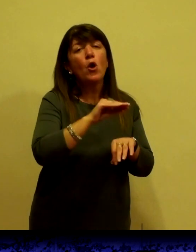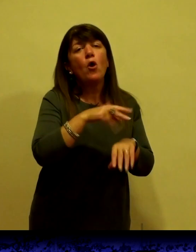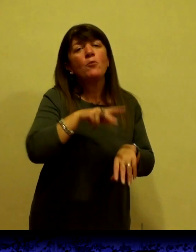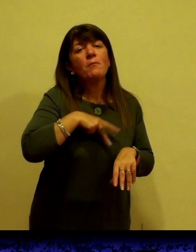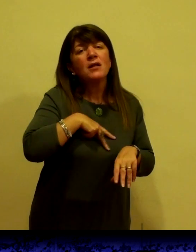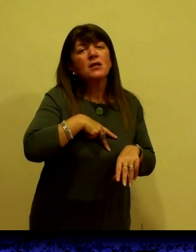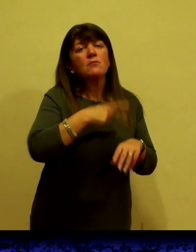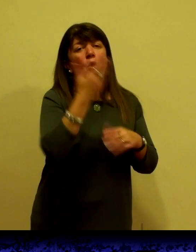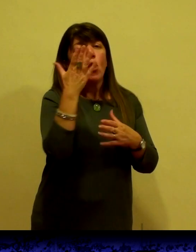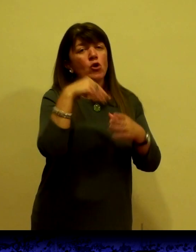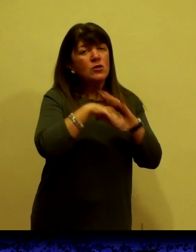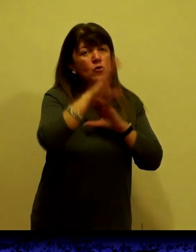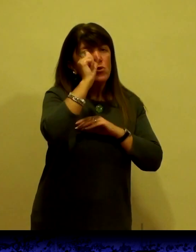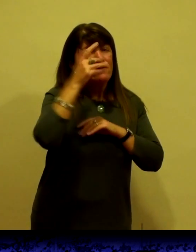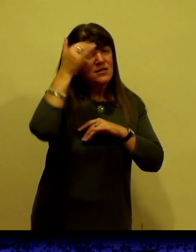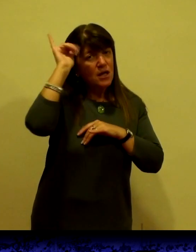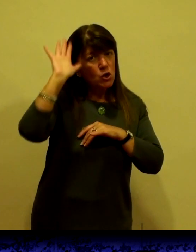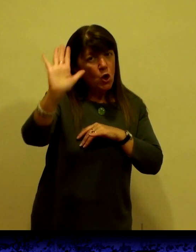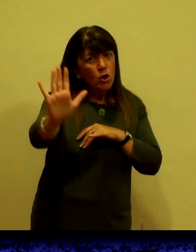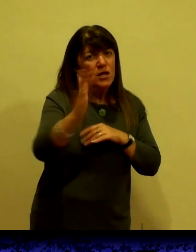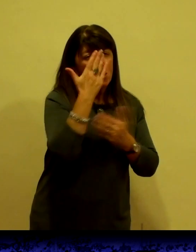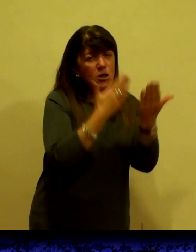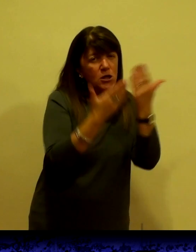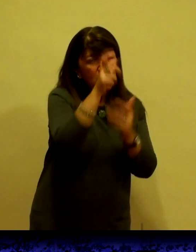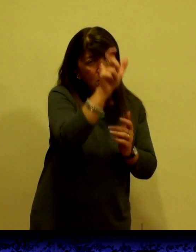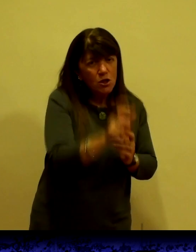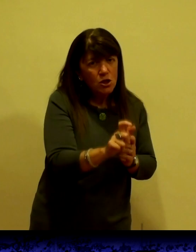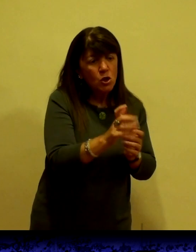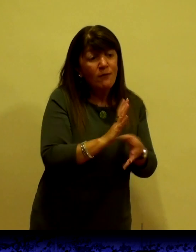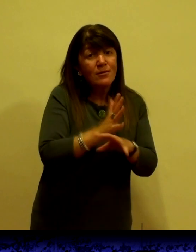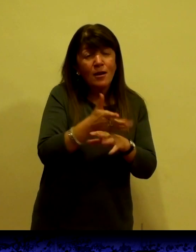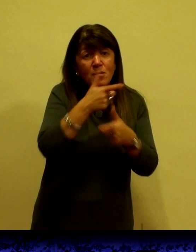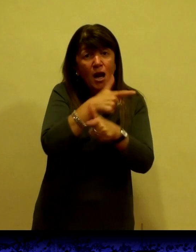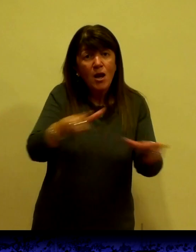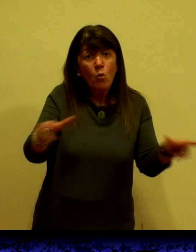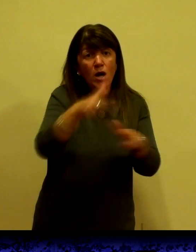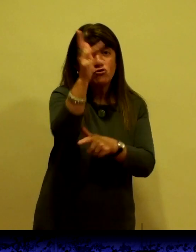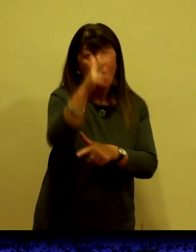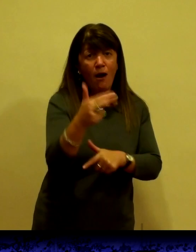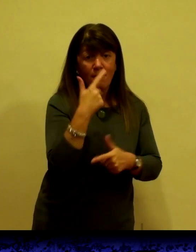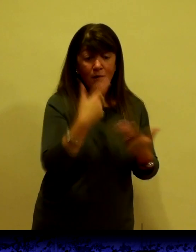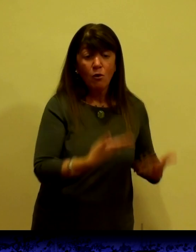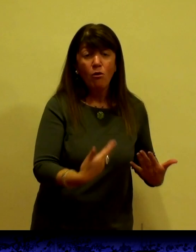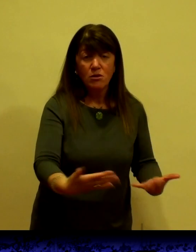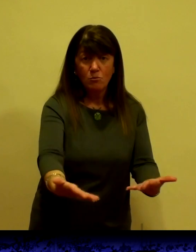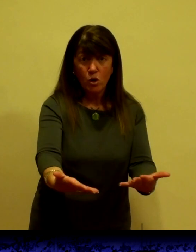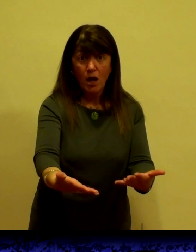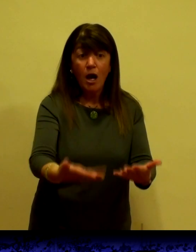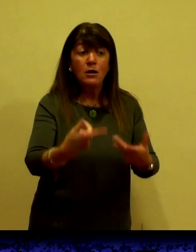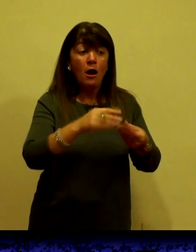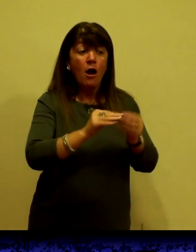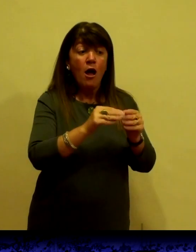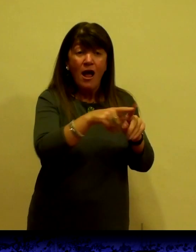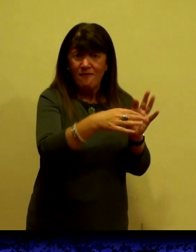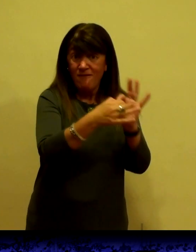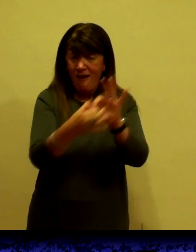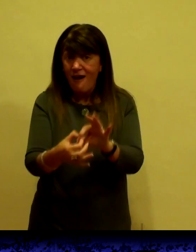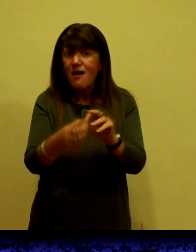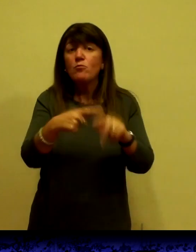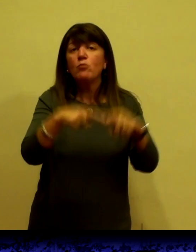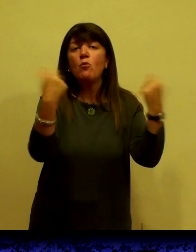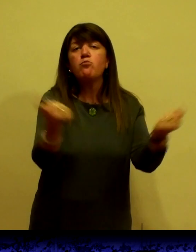Etnografia dell'Università di Torino attraverso i linguaggi dell'arte contemporanea, e nel fare questo quindi valorizzare e promuovere anche degli